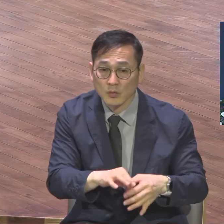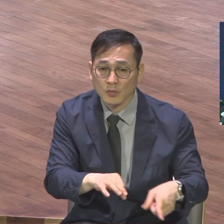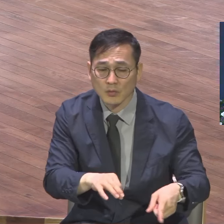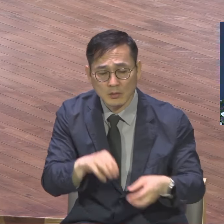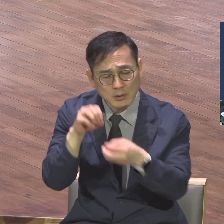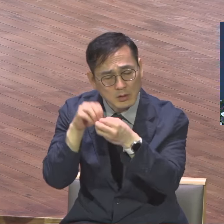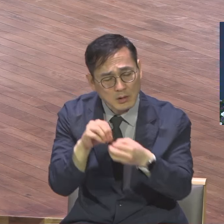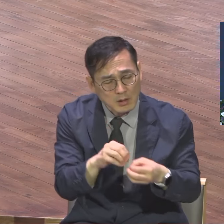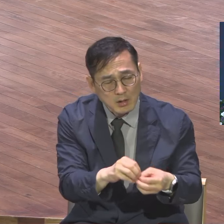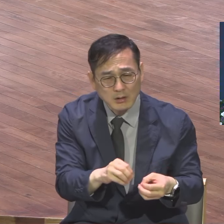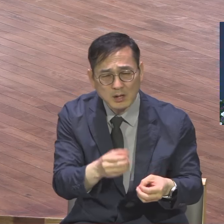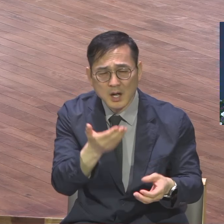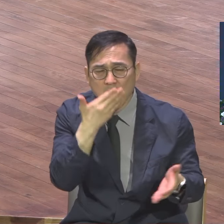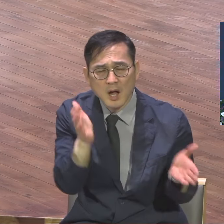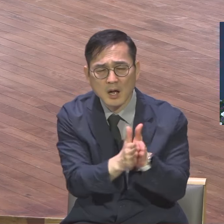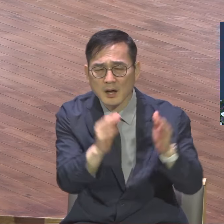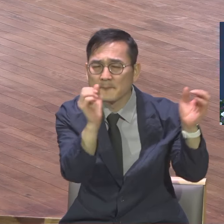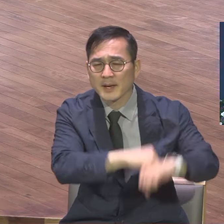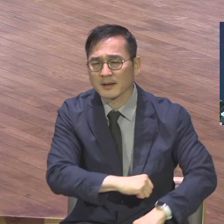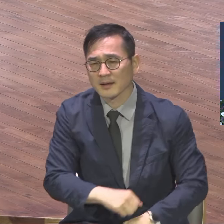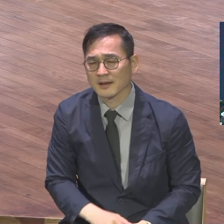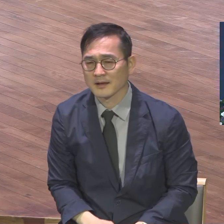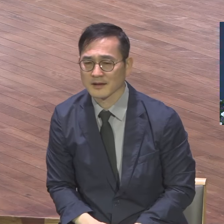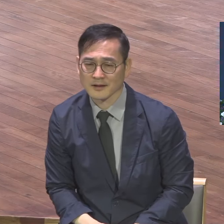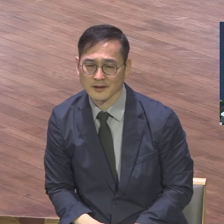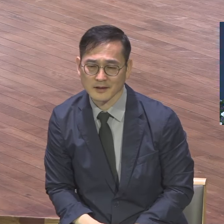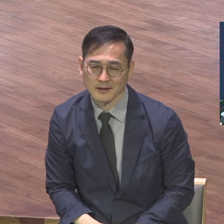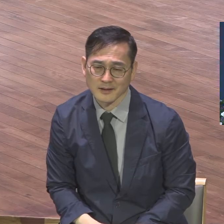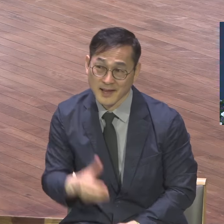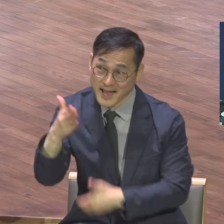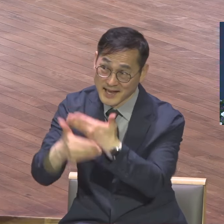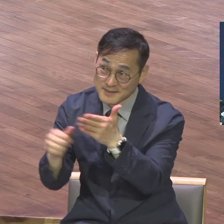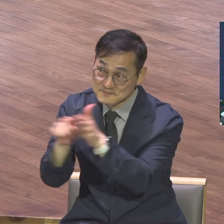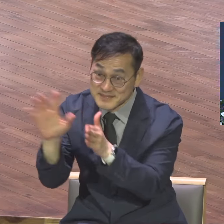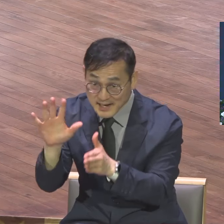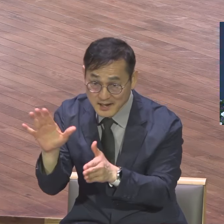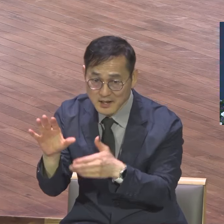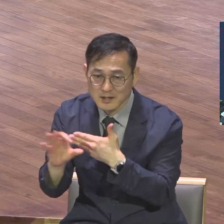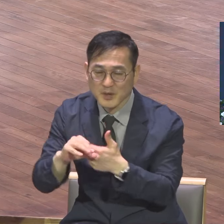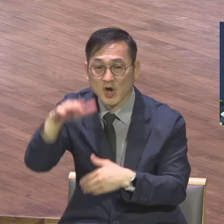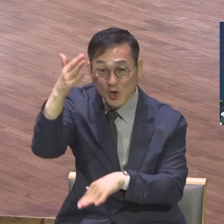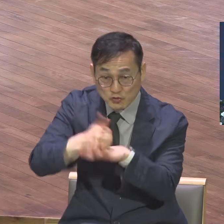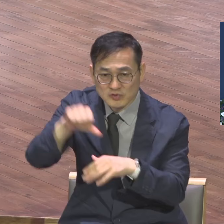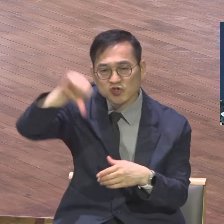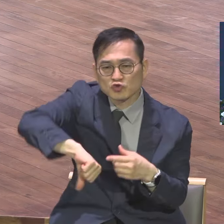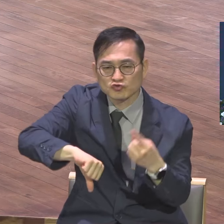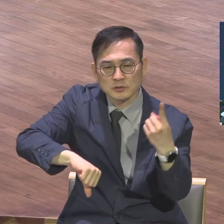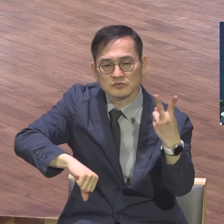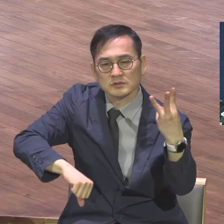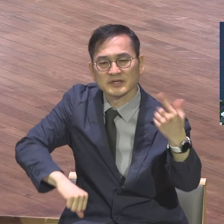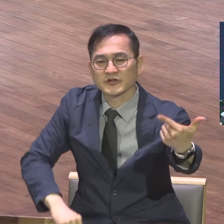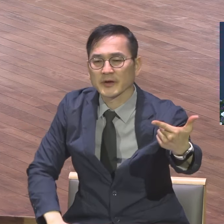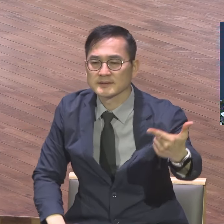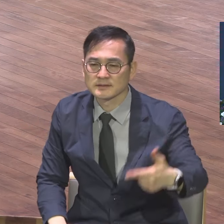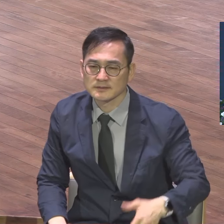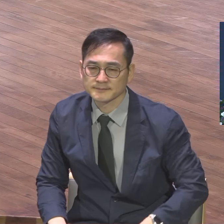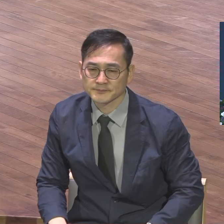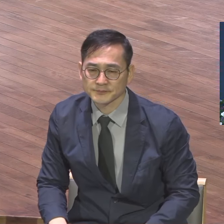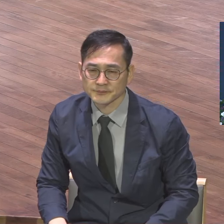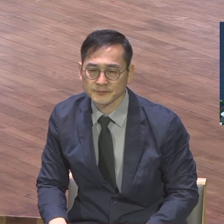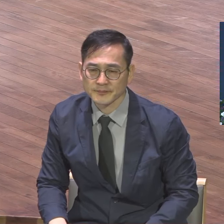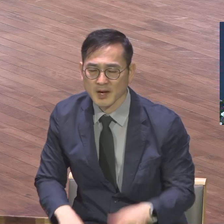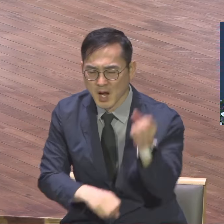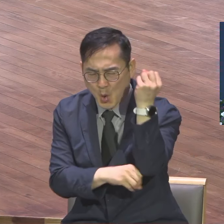망해버려. 이게 불신자, 하나님 안 믿는 자 여섯 가지 저주입니다. 이런 원죄와